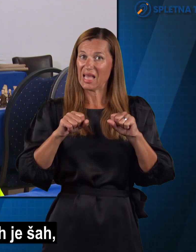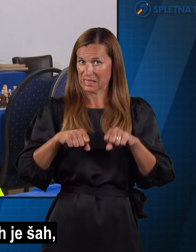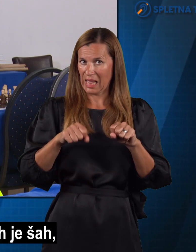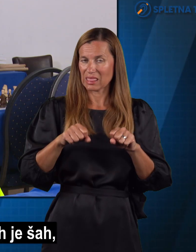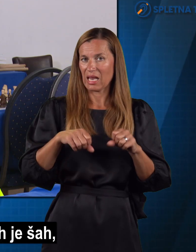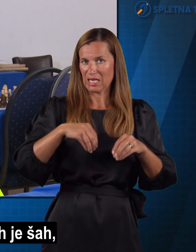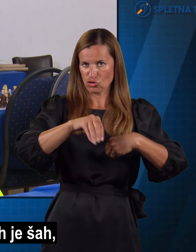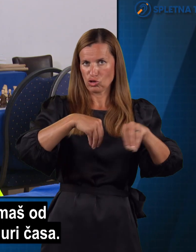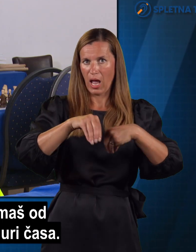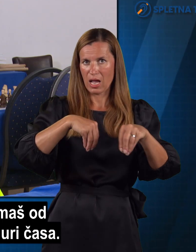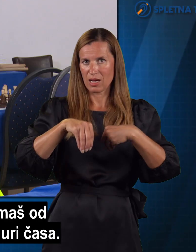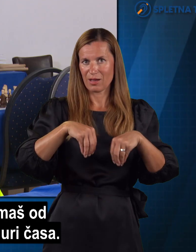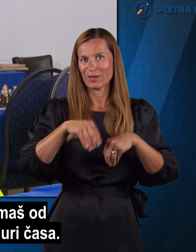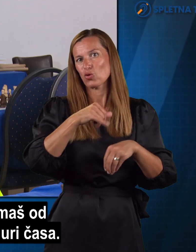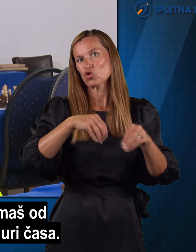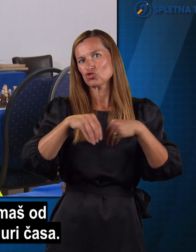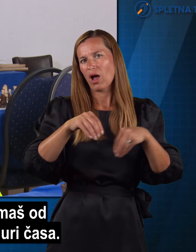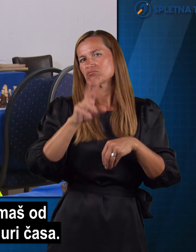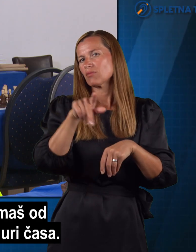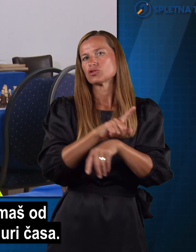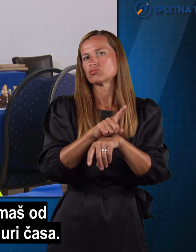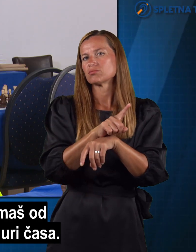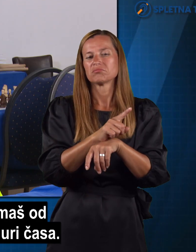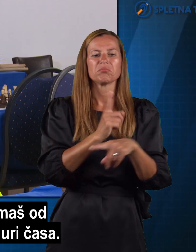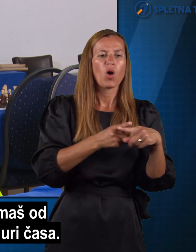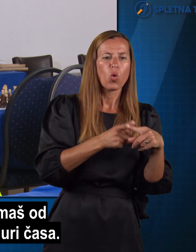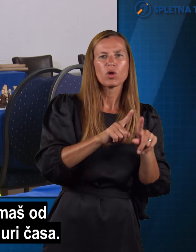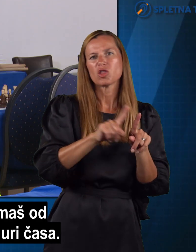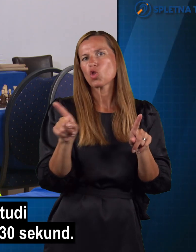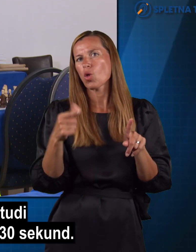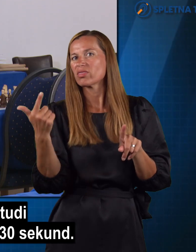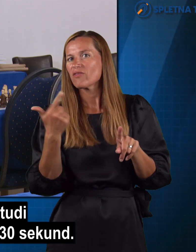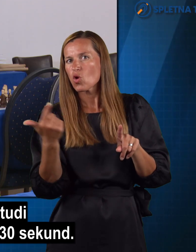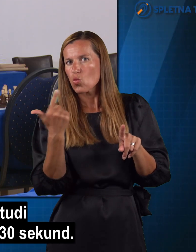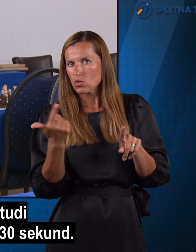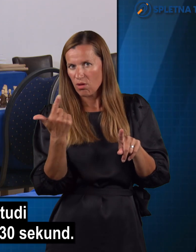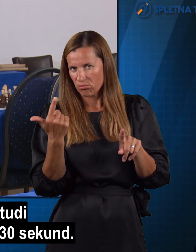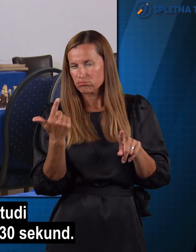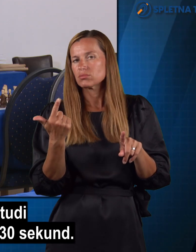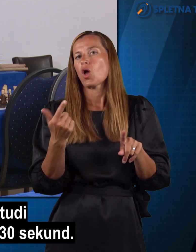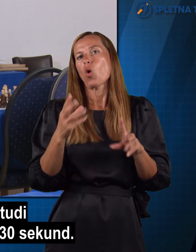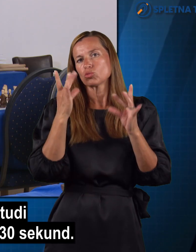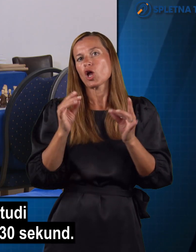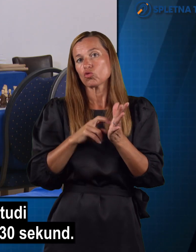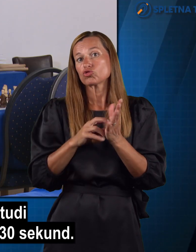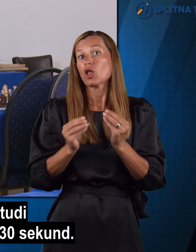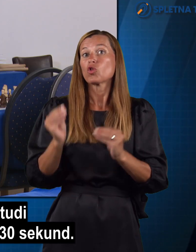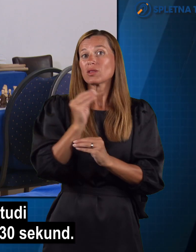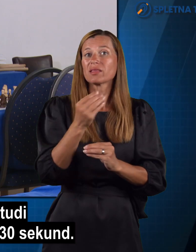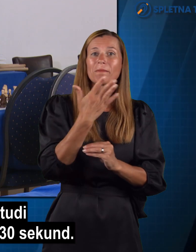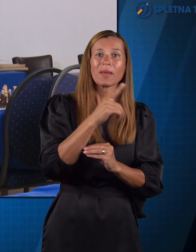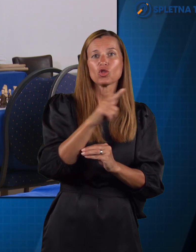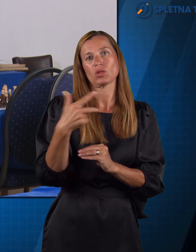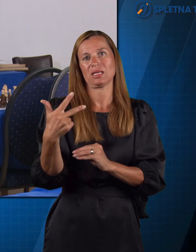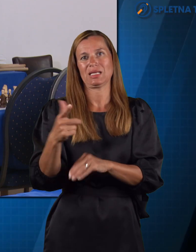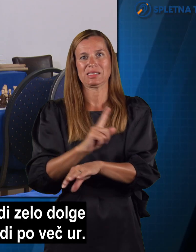Standardni šah je šah, pri katerem imaš od pol ure do 2 uri časa. Pogosto je tudi dodatek od 5 do 30